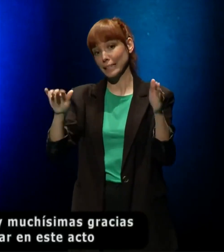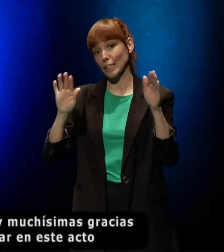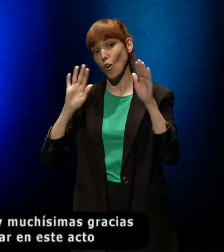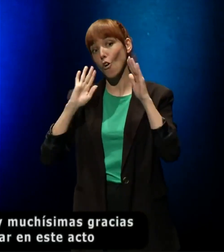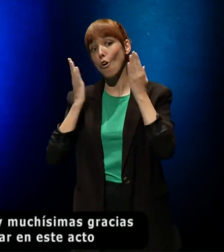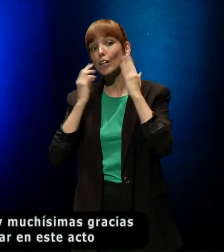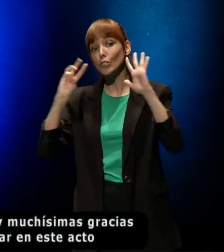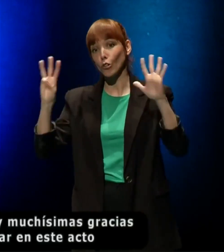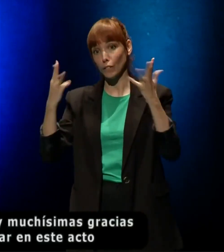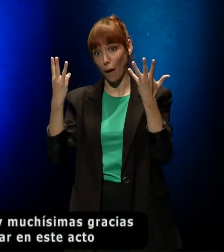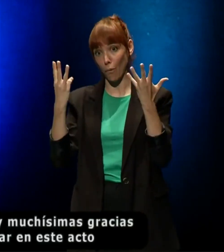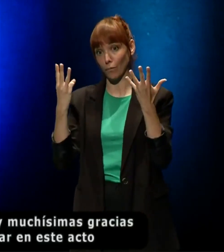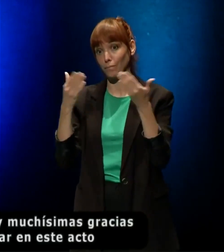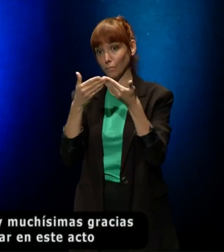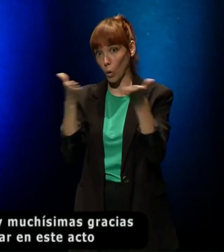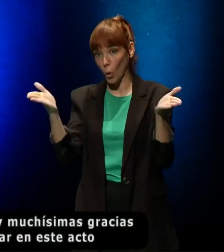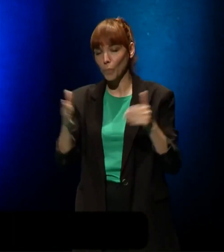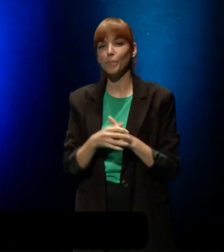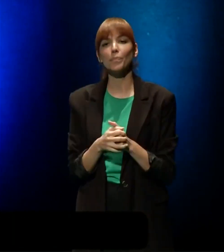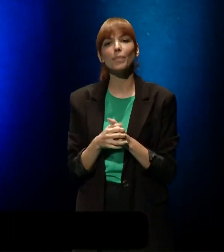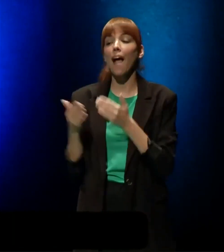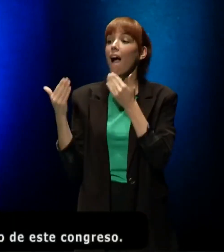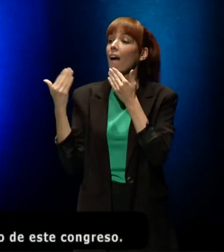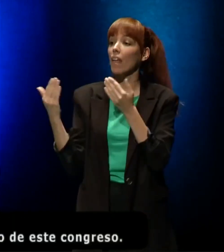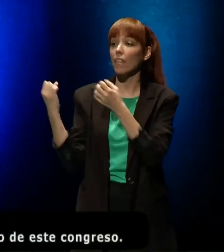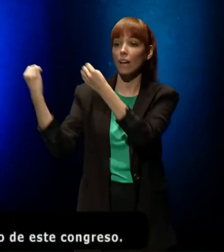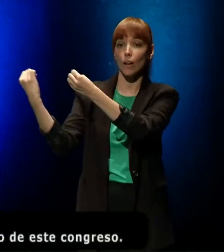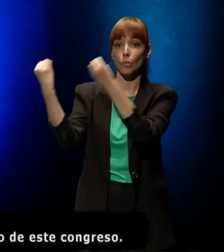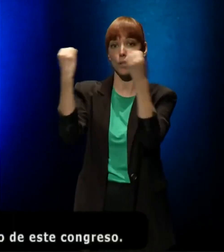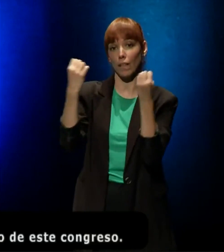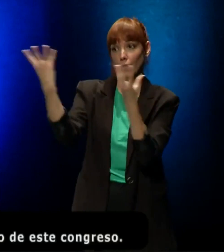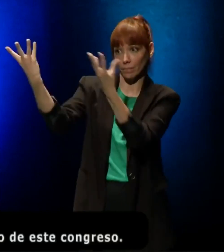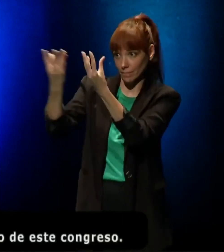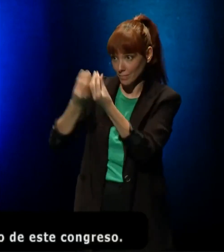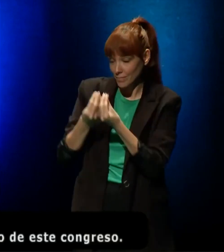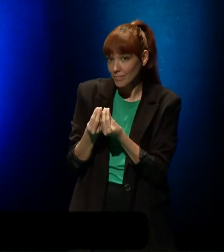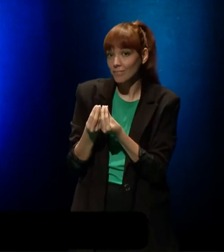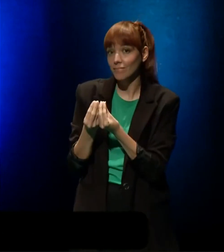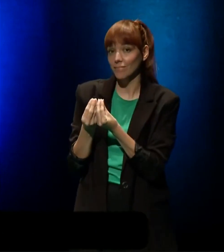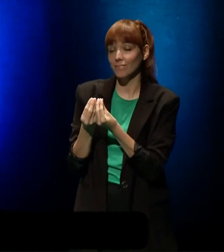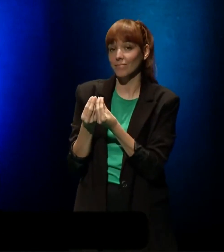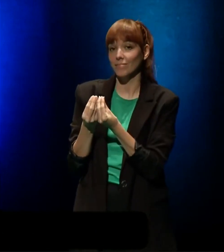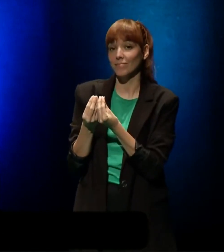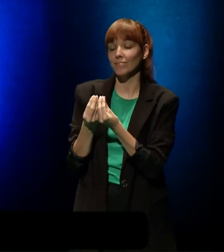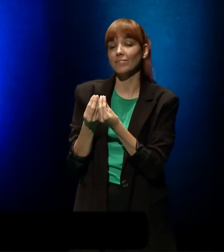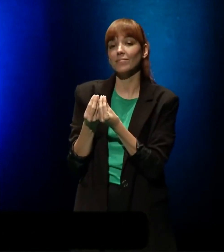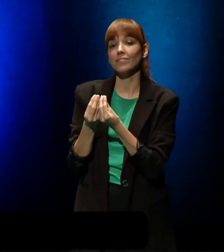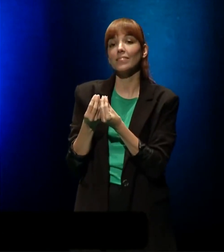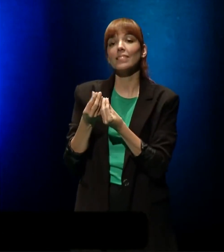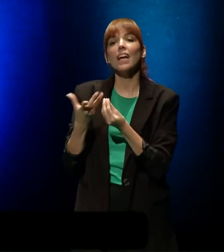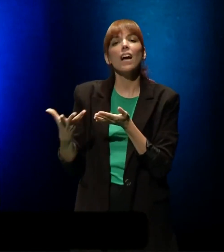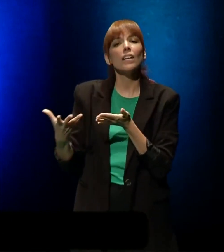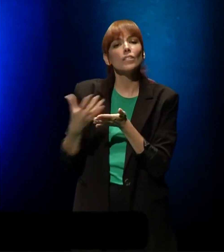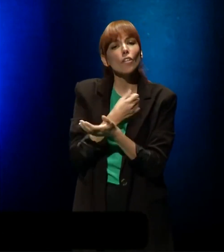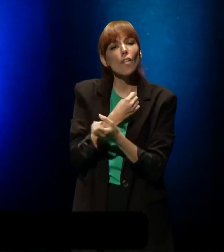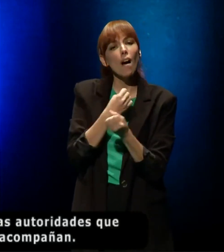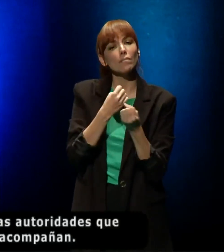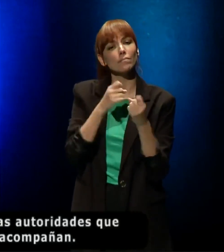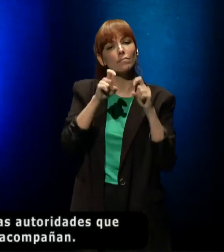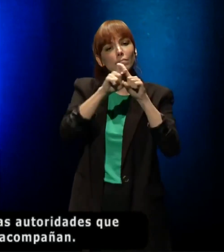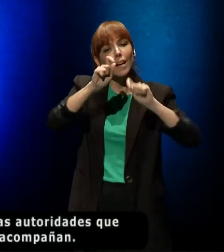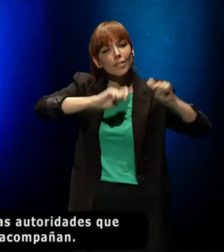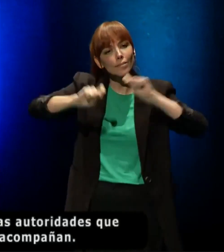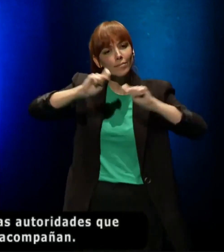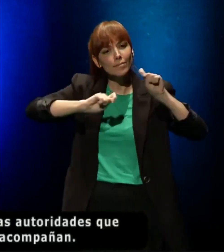de este 8º congreso. Gracias a las autoridades que nos acompañan, gracias a todas las entidades que han hecho